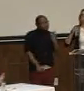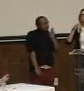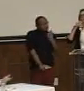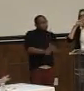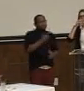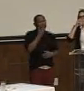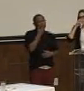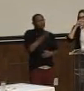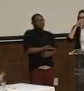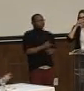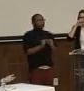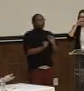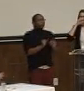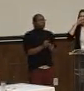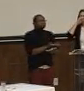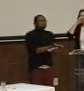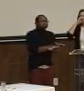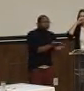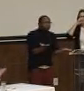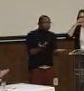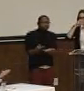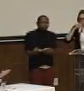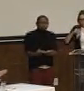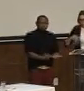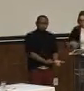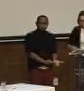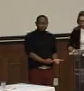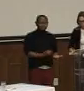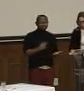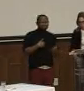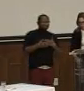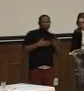todos, independente, eu sei que aqui tem